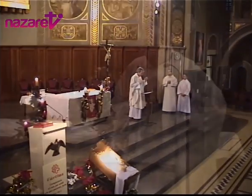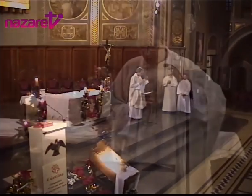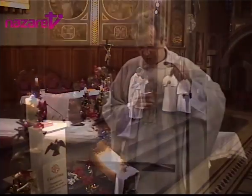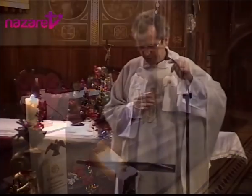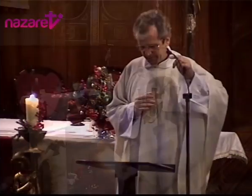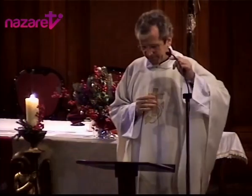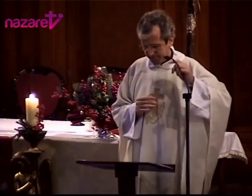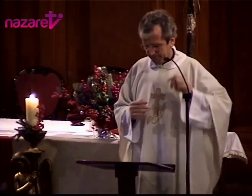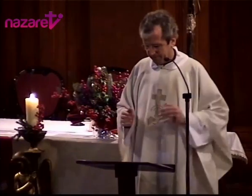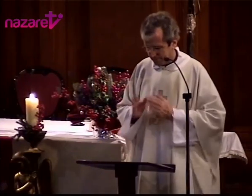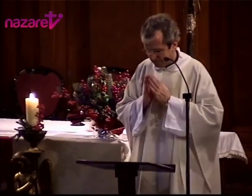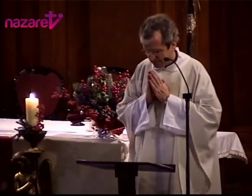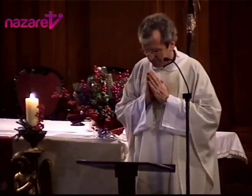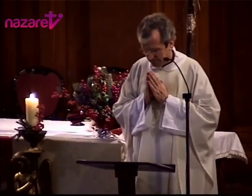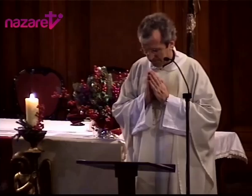Oremos.